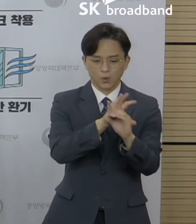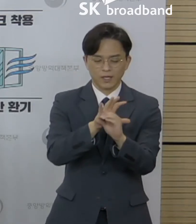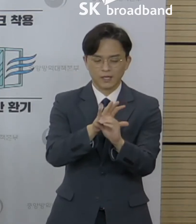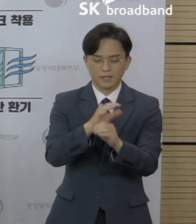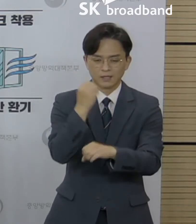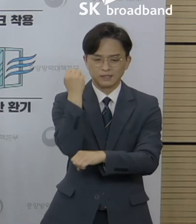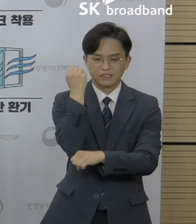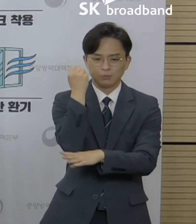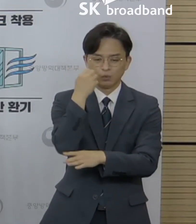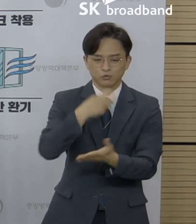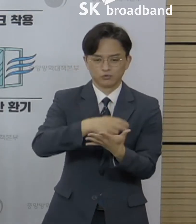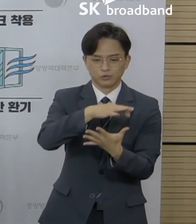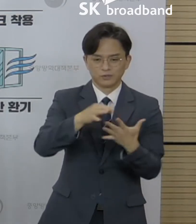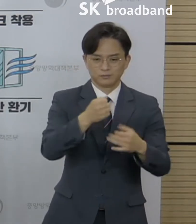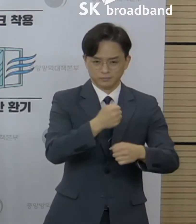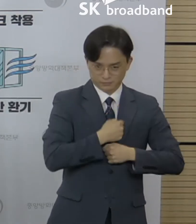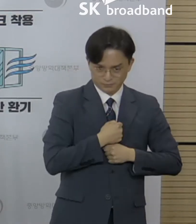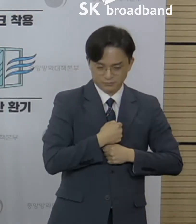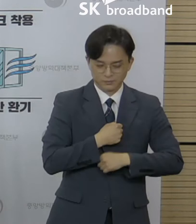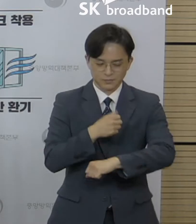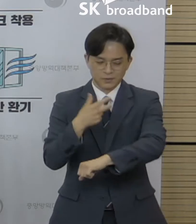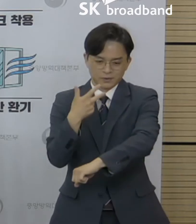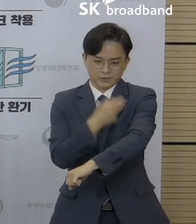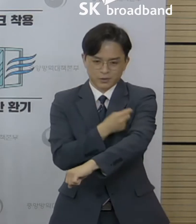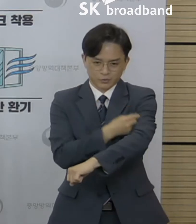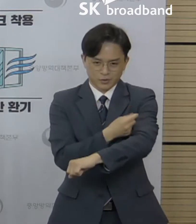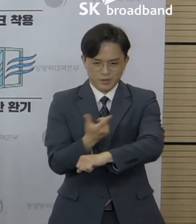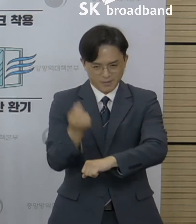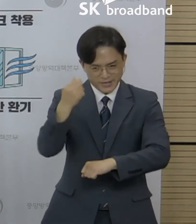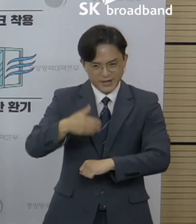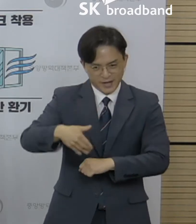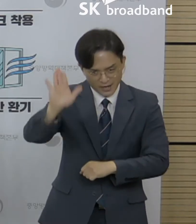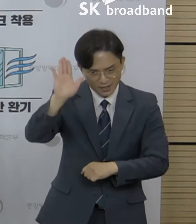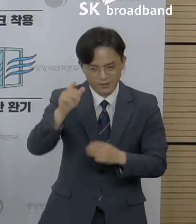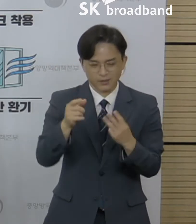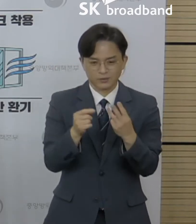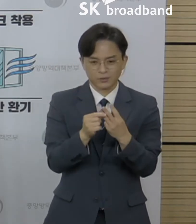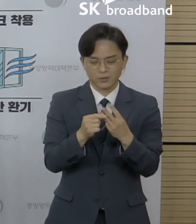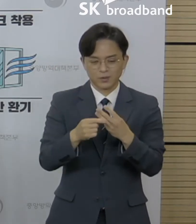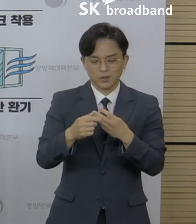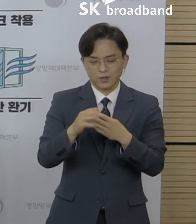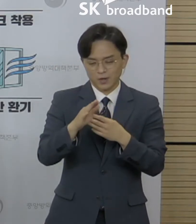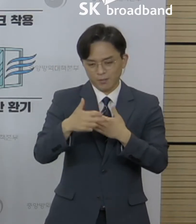맞고 그리고 의료진의 헌신과 기여대로 환자관리를 철저히 해서